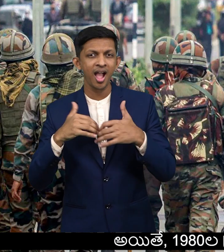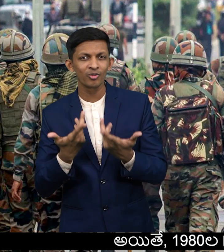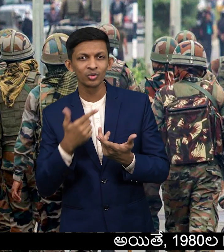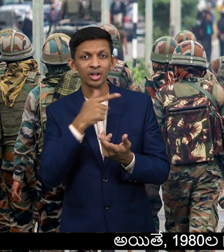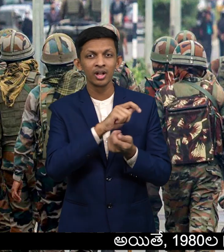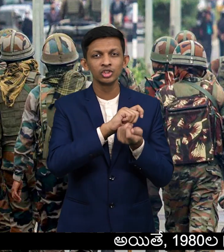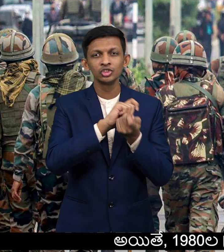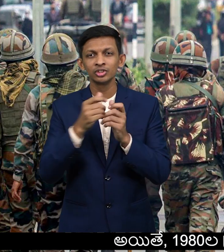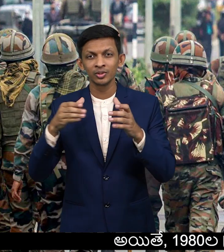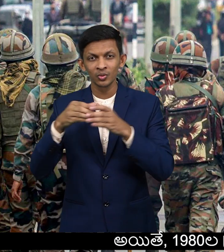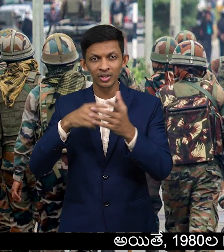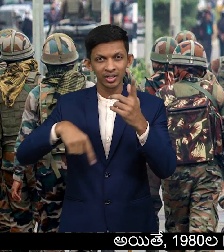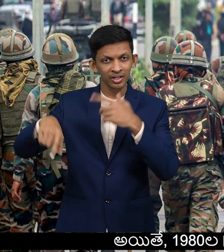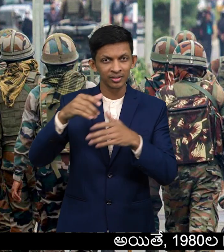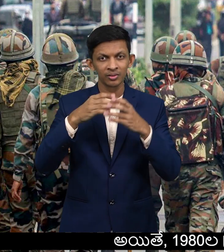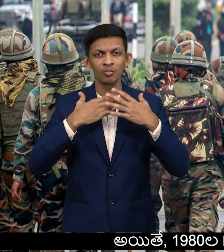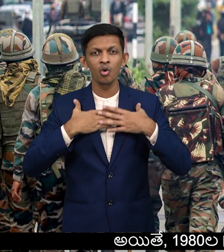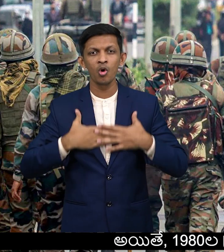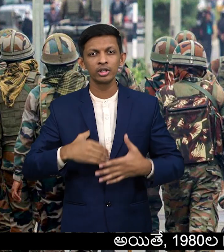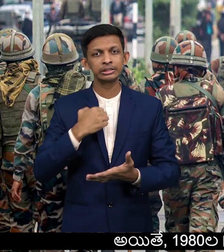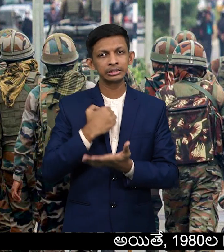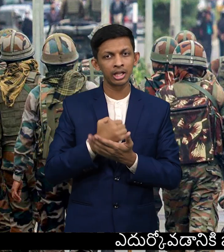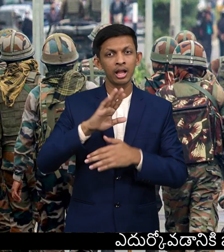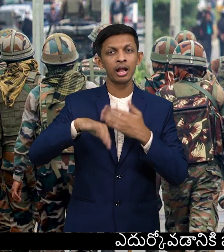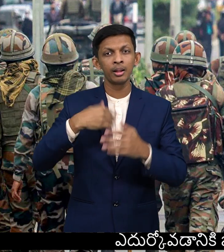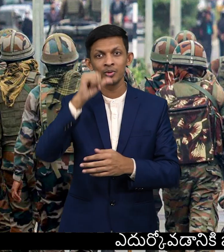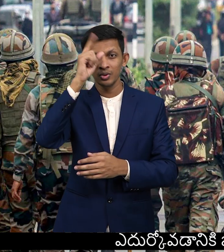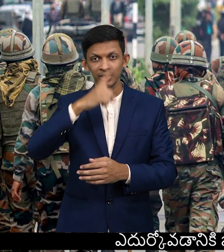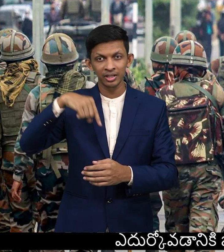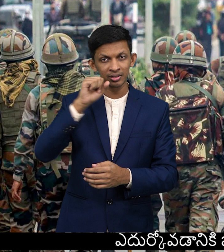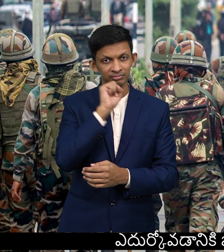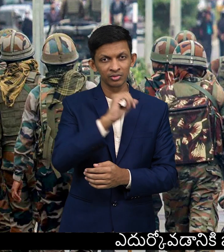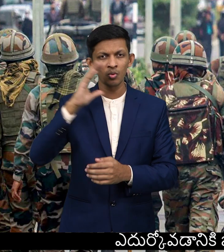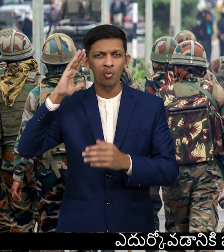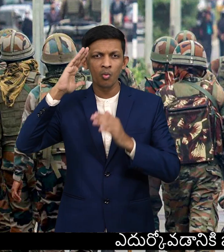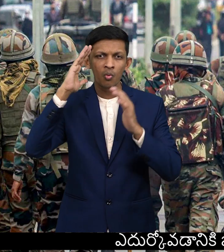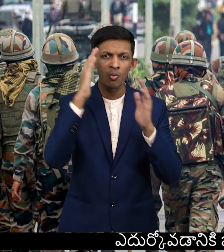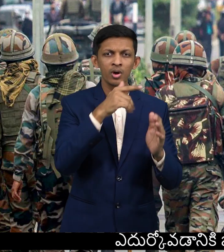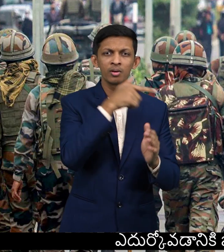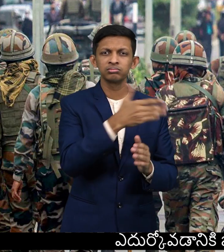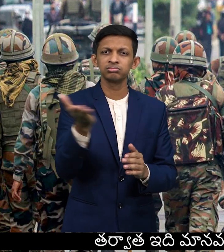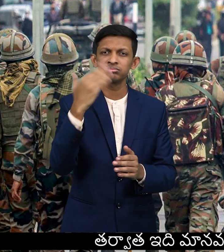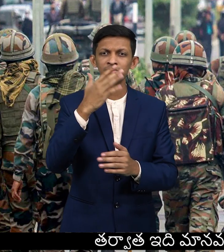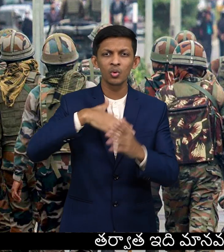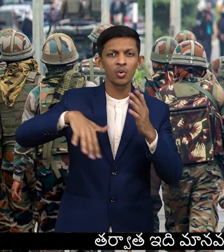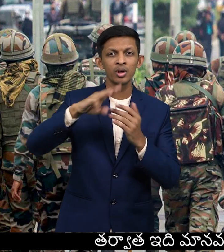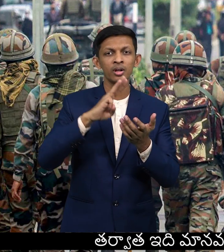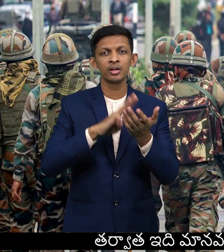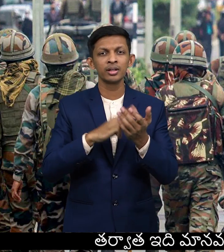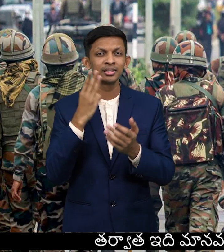అయితే 1980ల ప్రారంభంలో మణిపురీ స్వతంత్రాన్ని ఎదుర్కోటానికి భారత సాయుధ దళాలు మోహరించిన